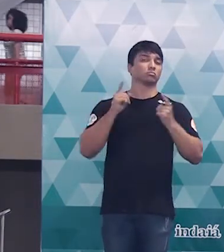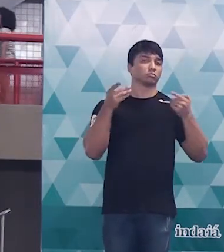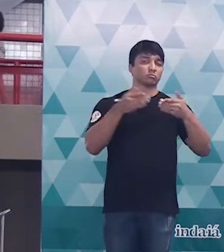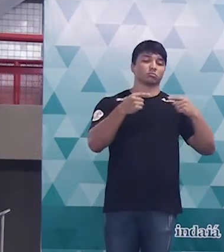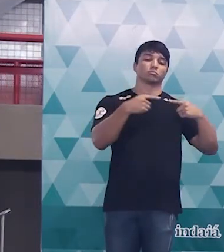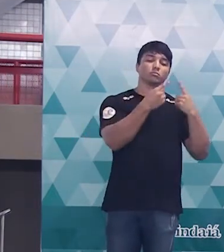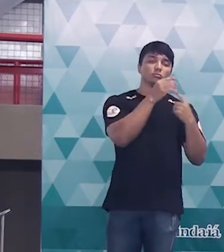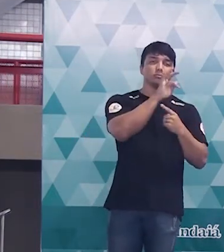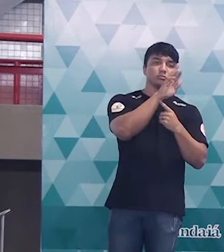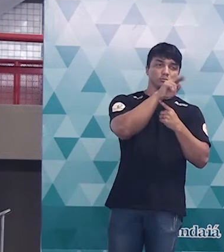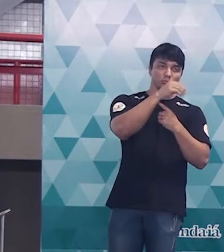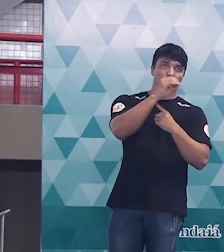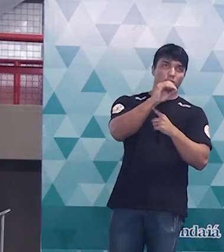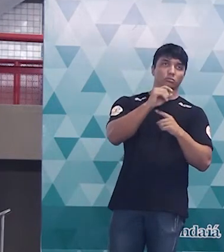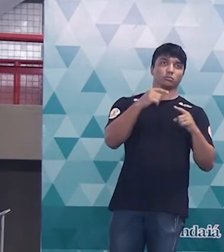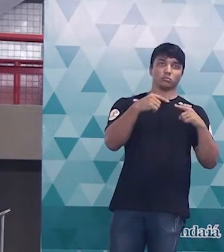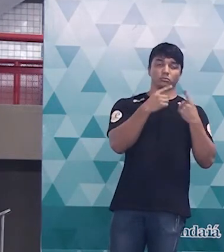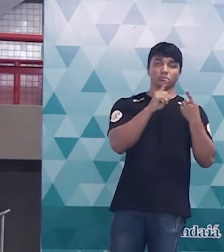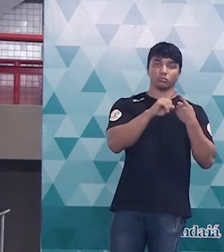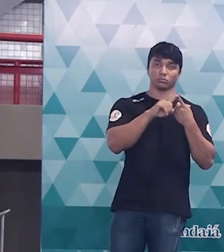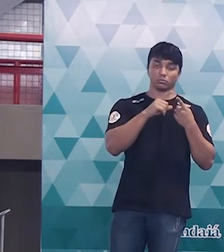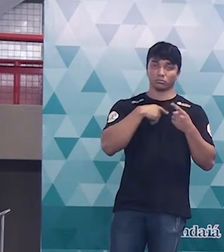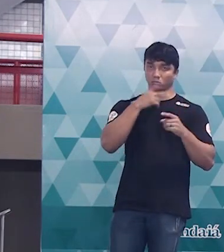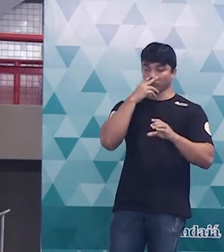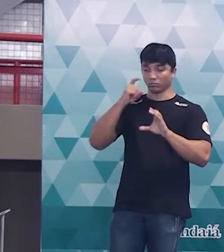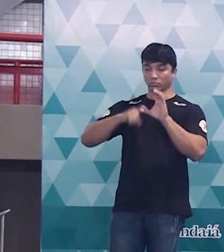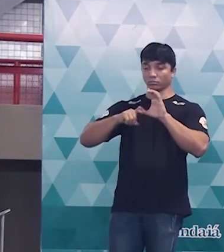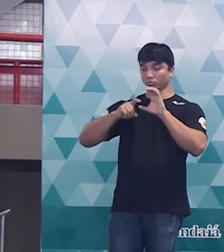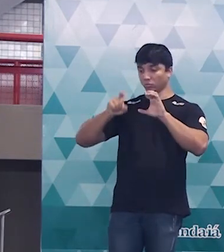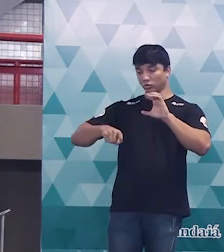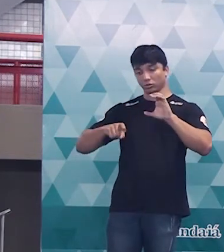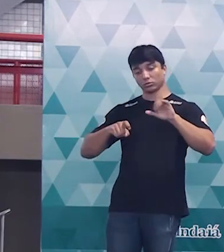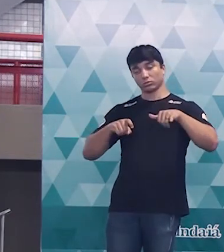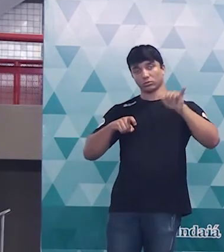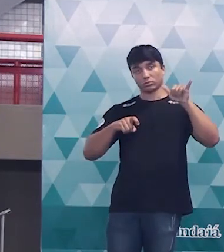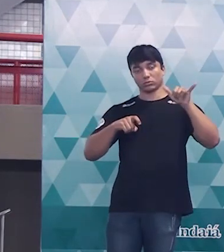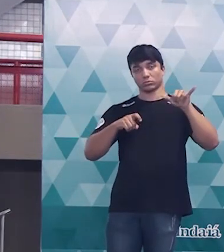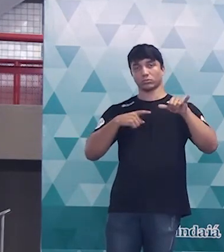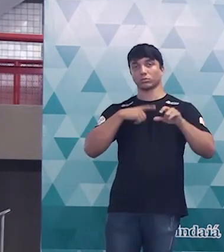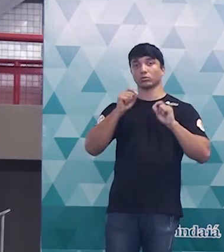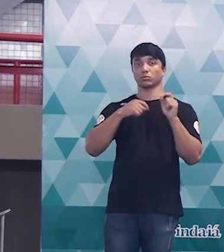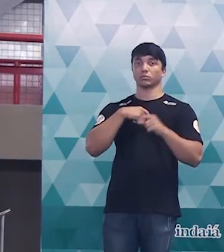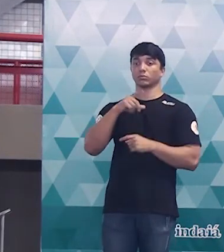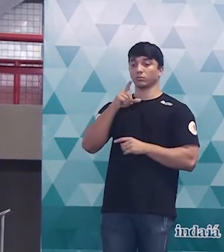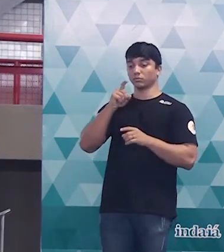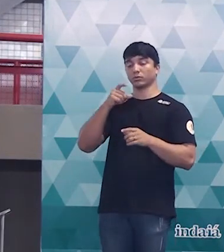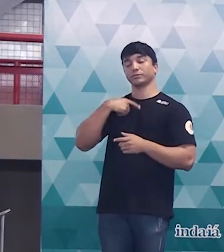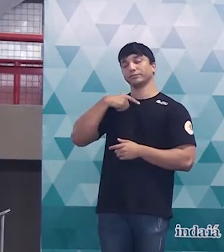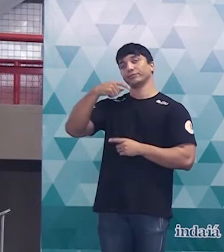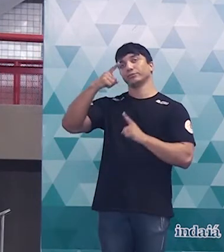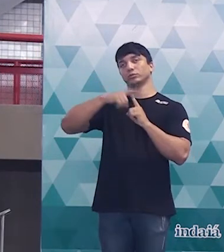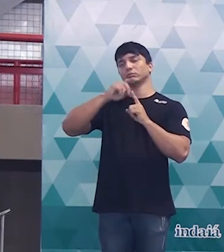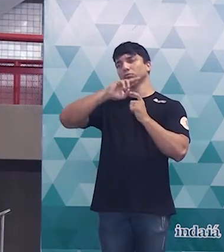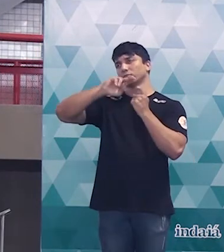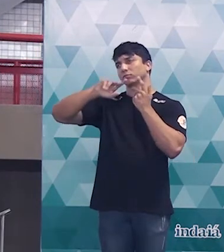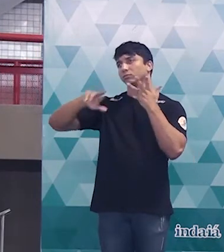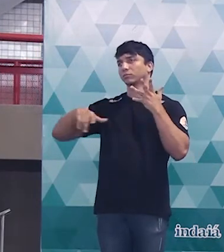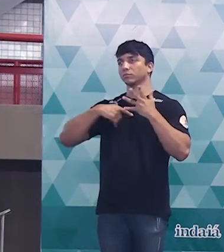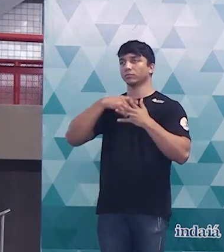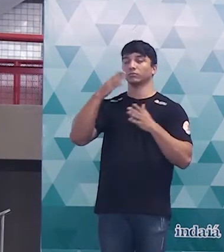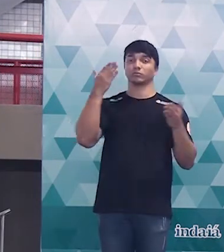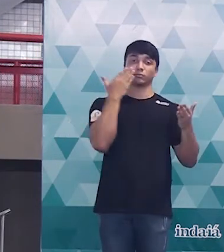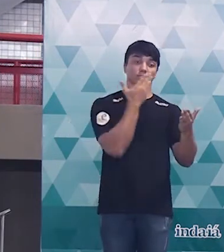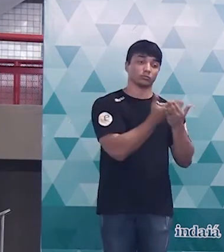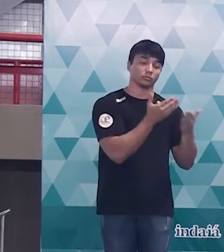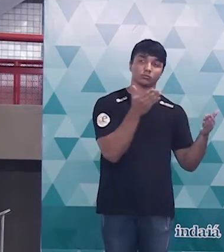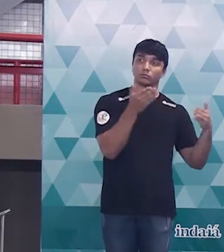função. Existe uma relação de dependência entre o y e o x. São N tipos de função. Quais são os que nós